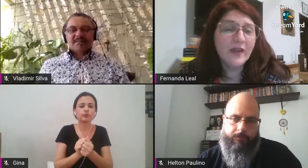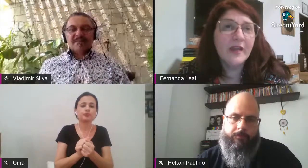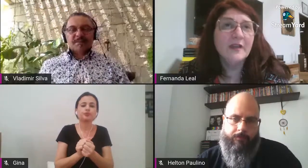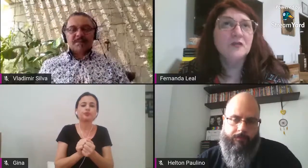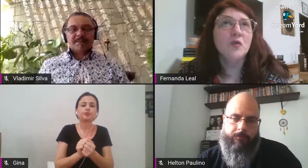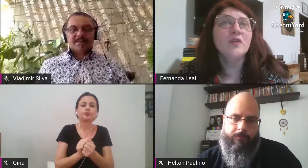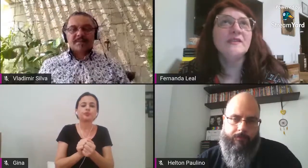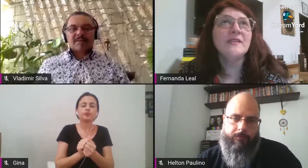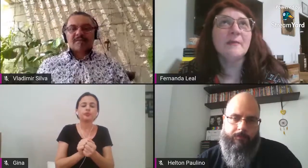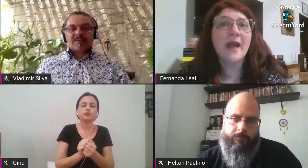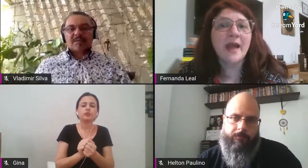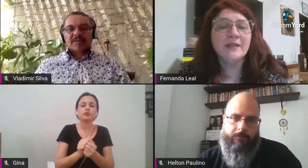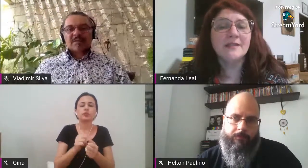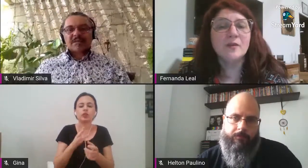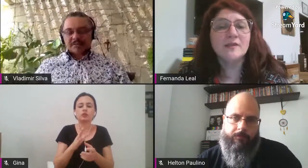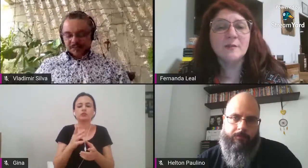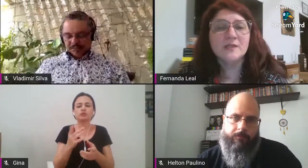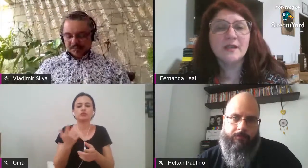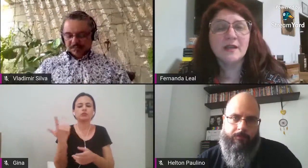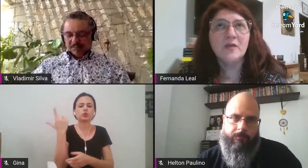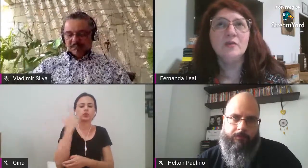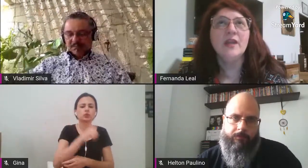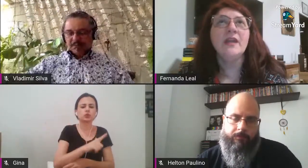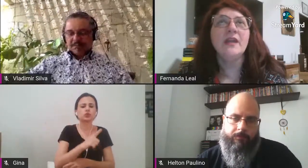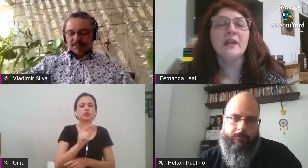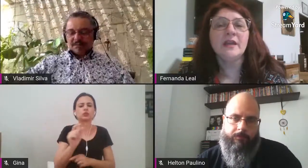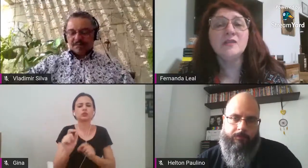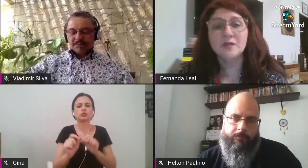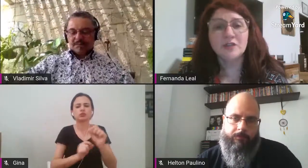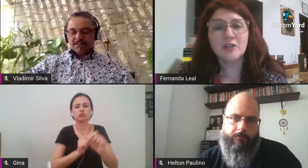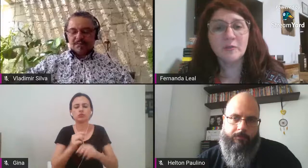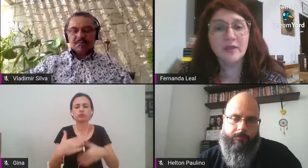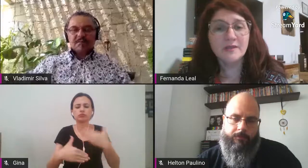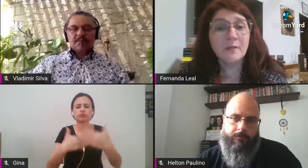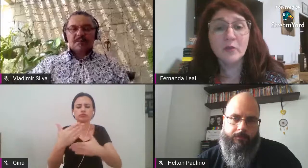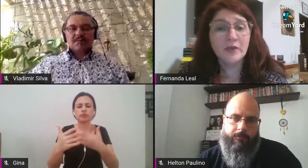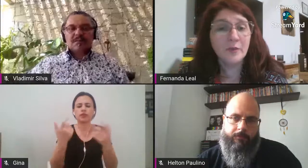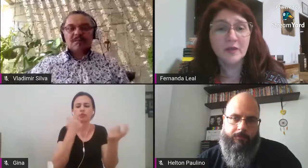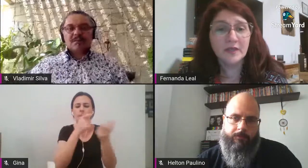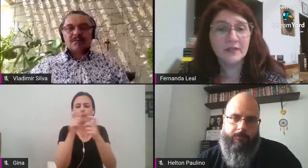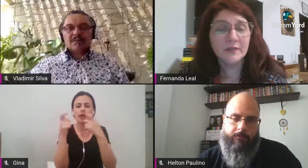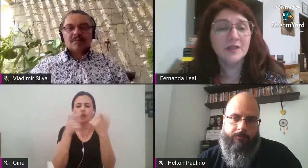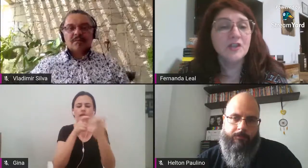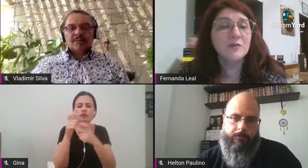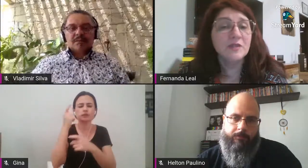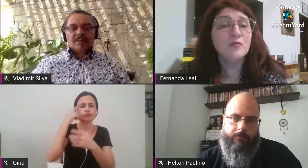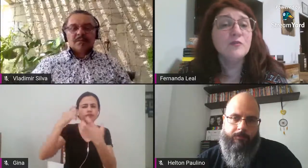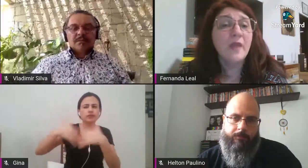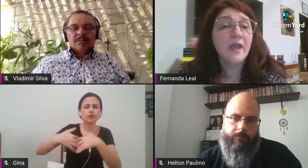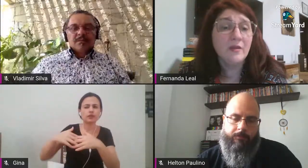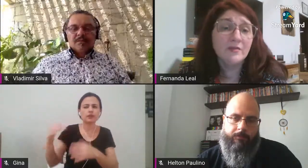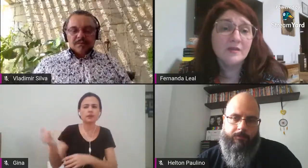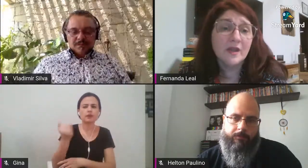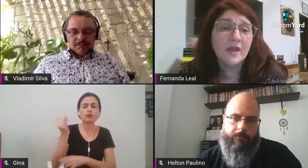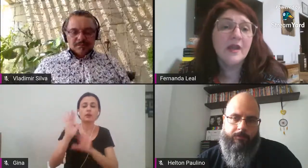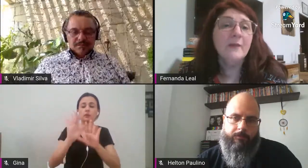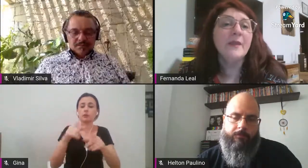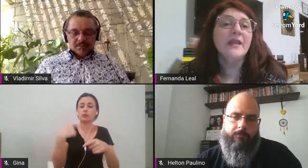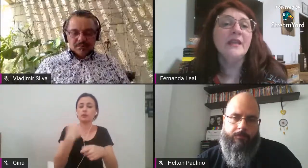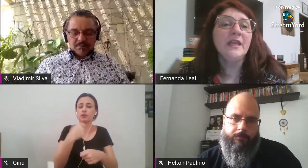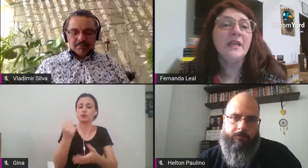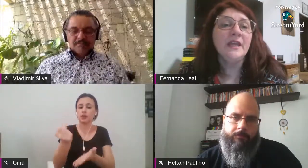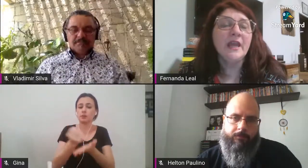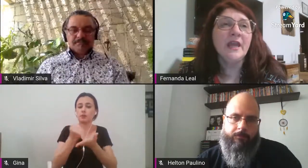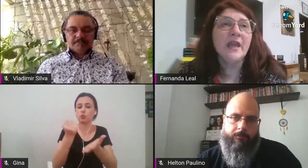né? Todo esse debate, essa concepção, né, isso que a gente pensa é muito importante, mas a gente precisa dos meios